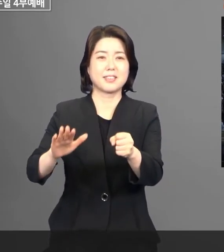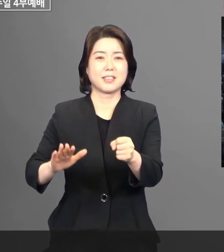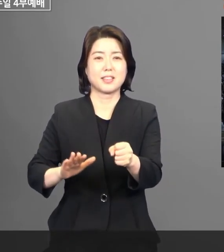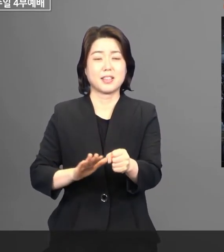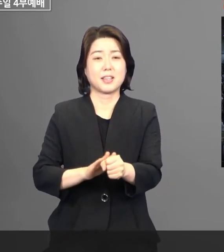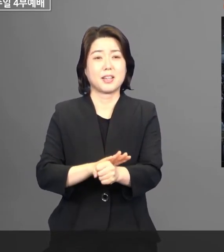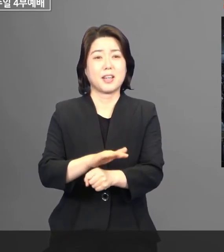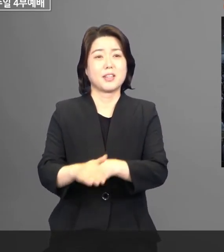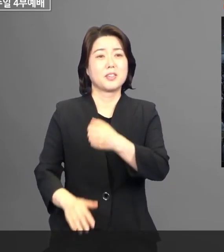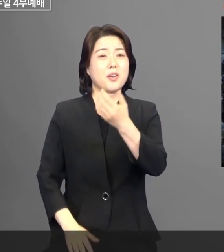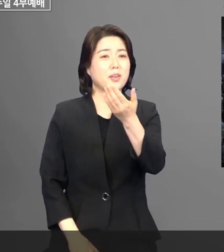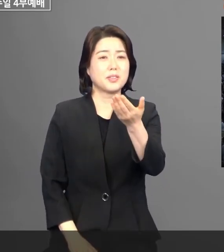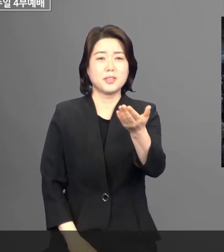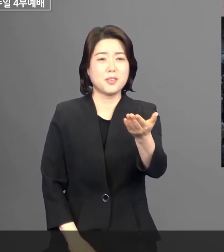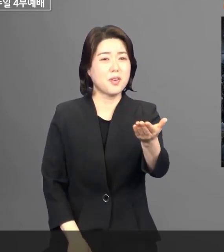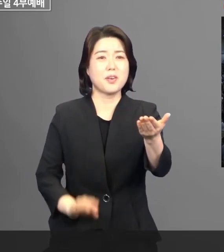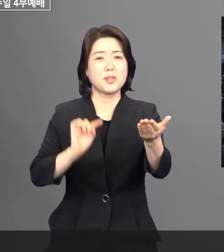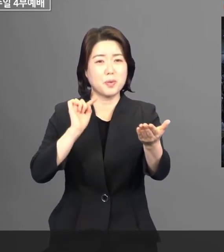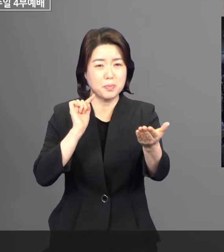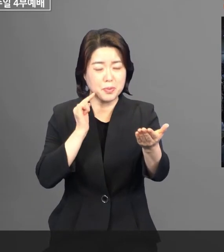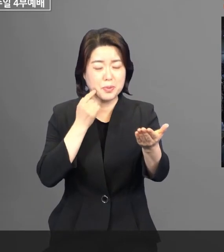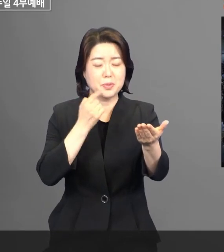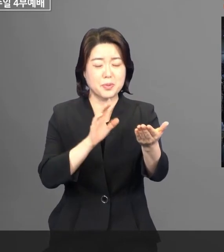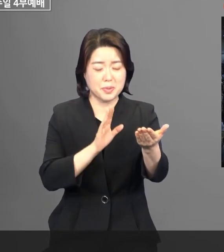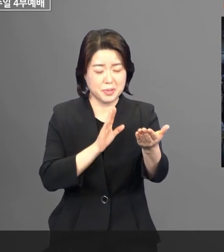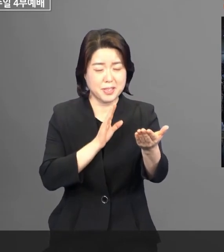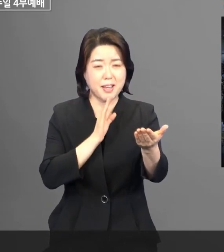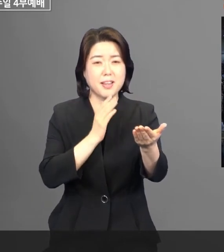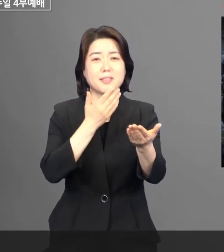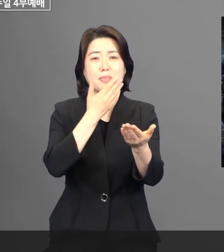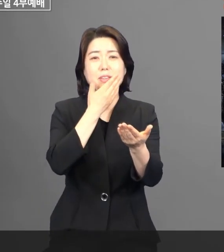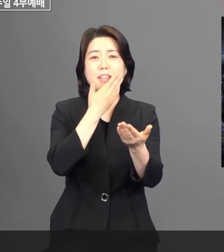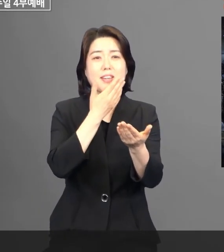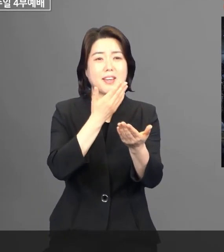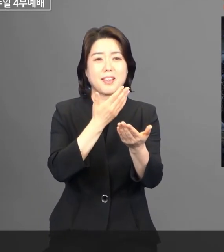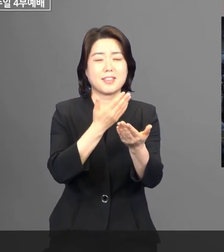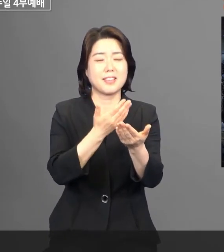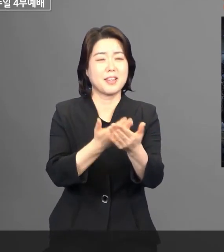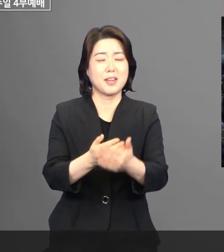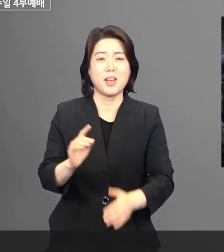사랑, 너는 어여쁘고 참.